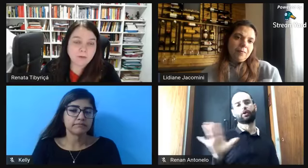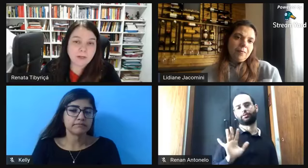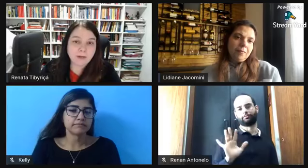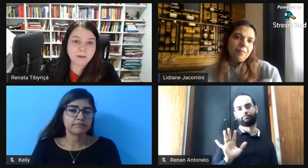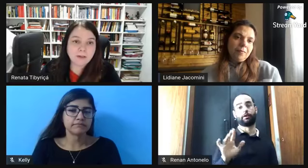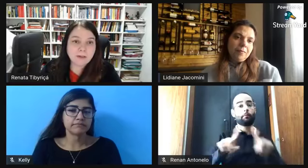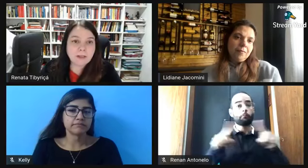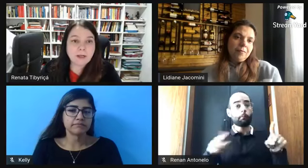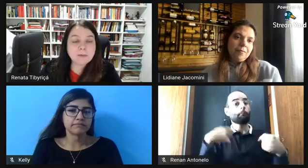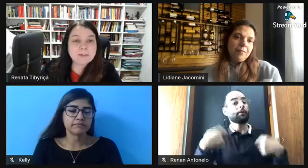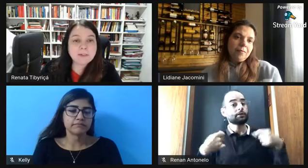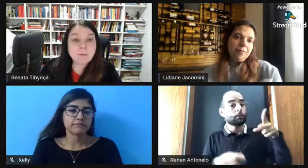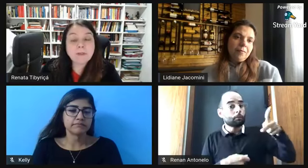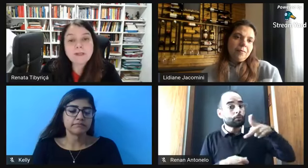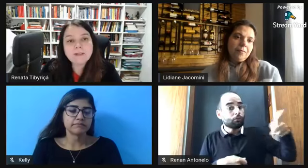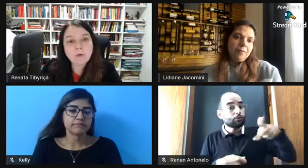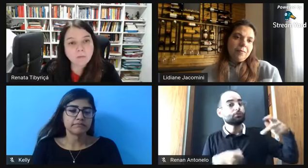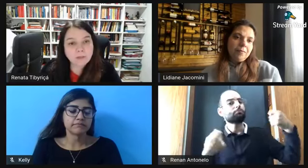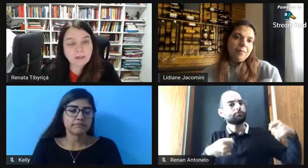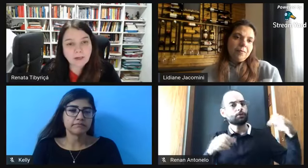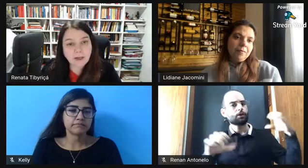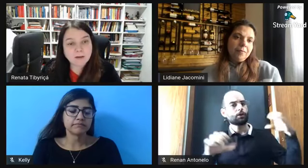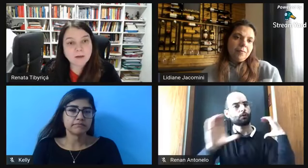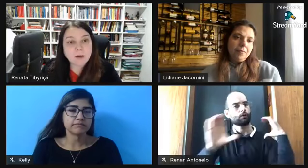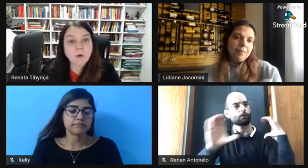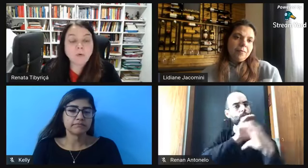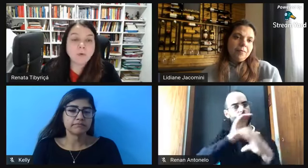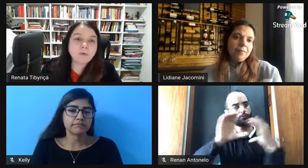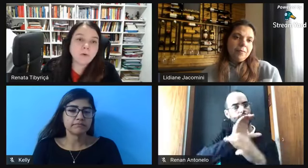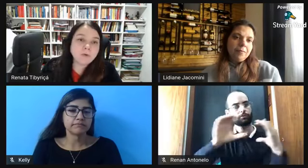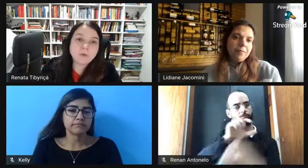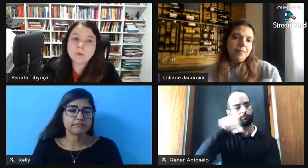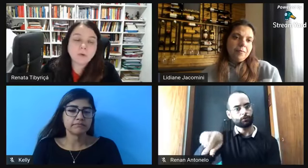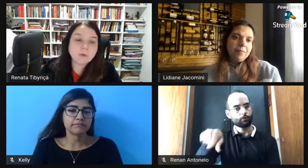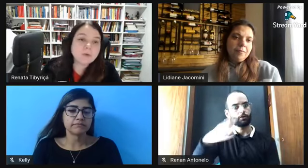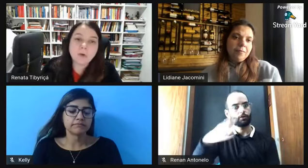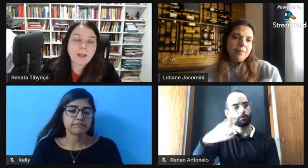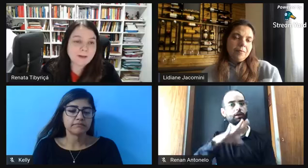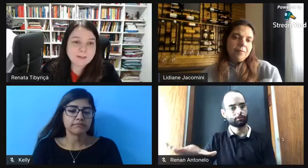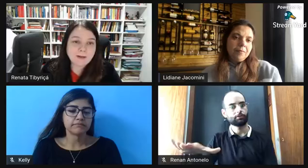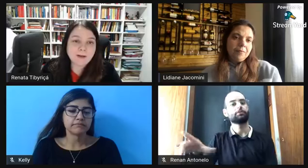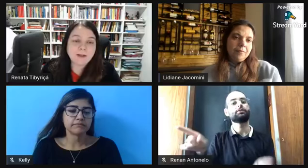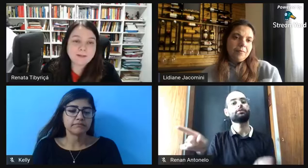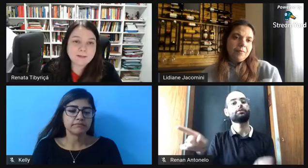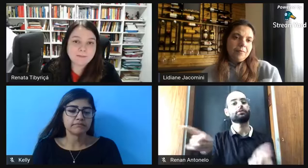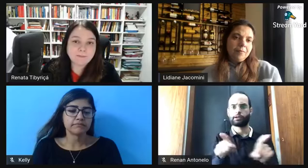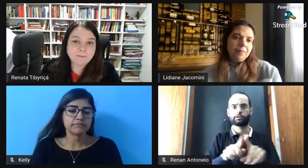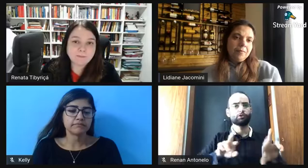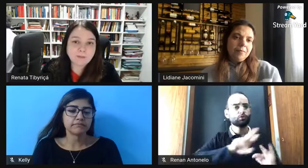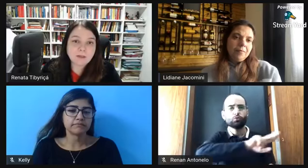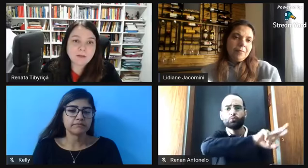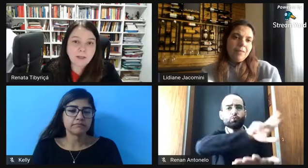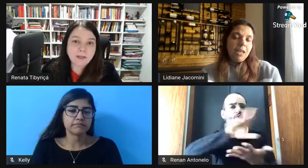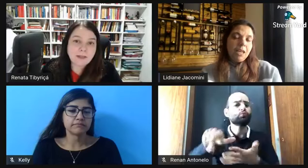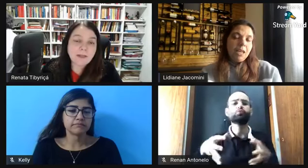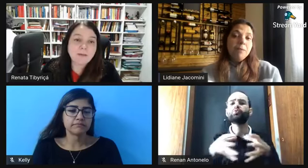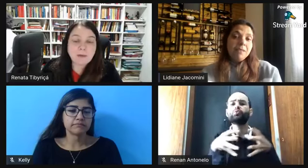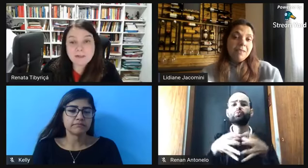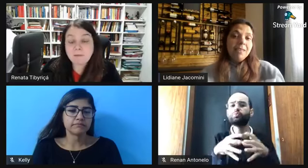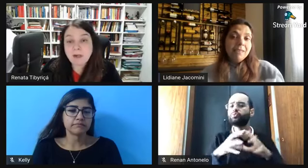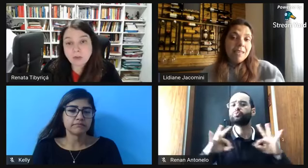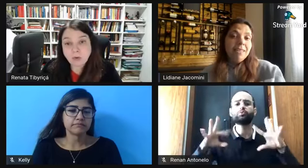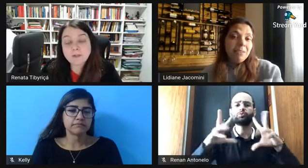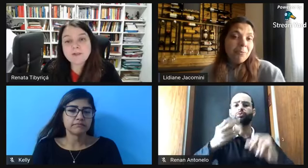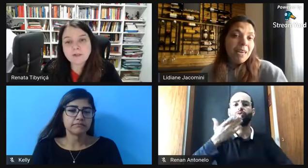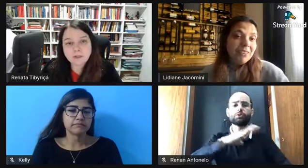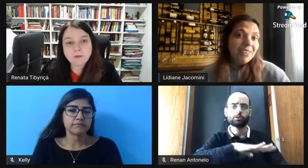comunicar com ela. Ela precisa poder se comunicar com todos os outros colegas da classe. Ela precisa